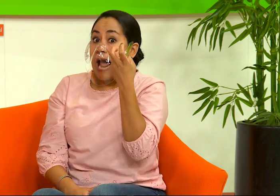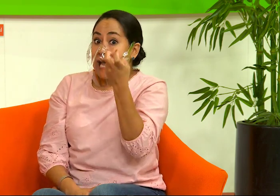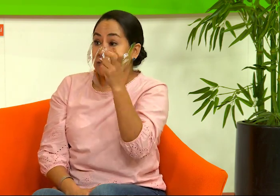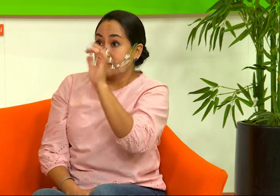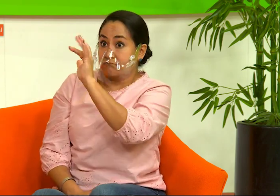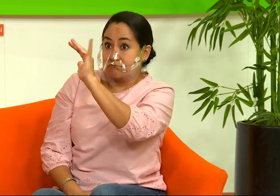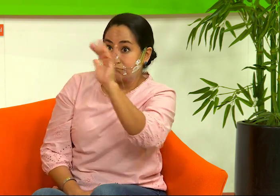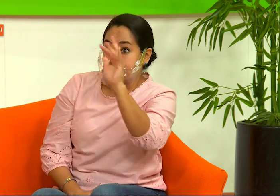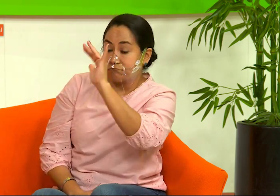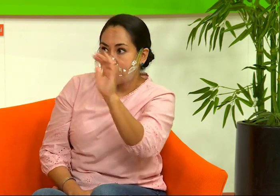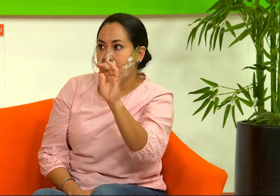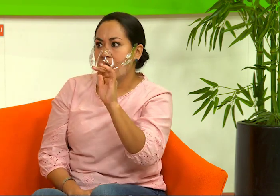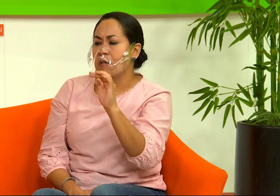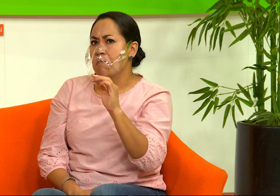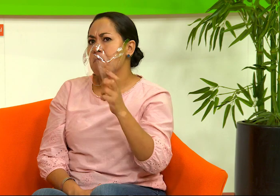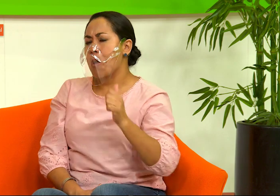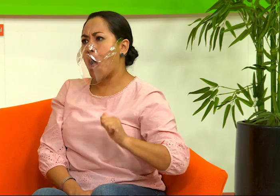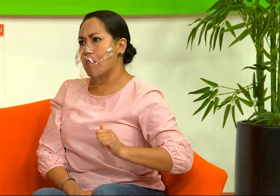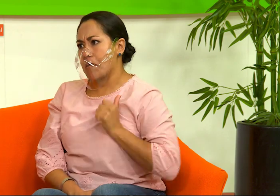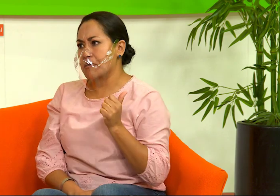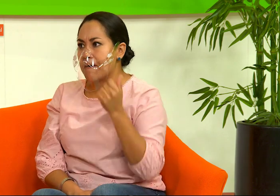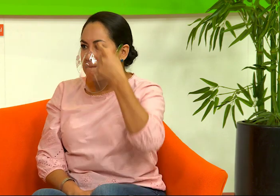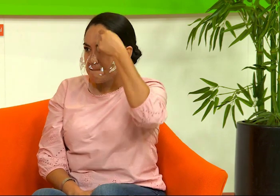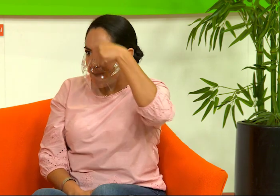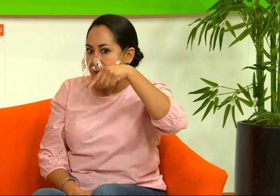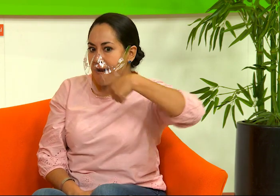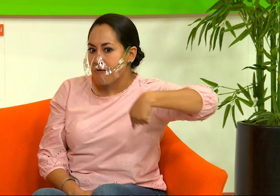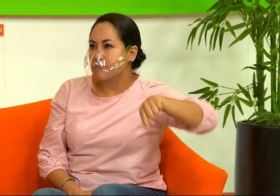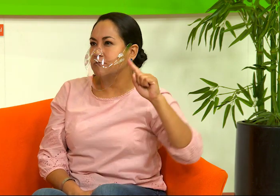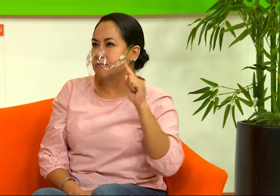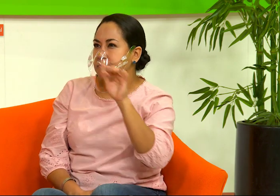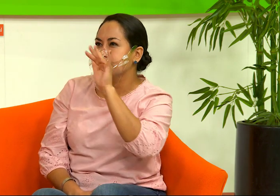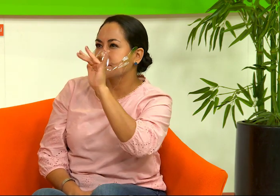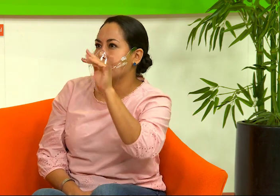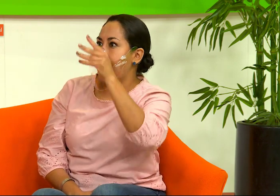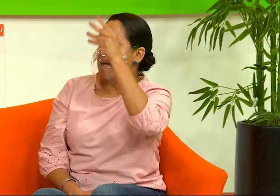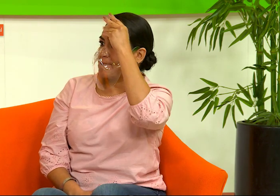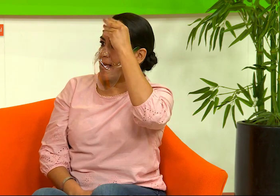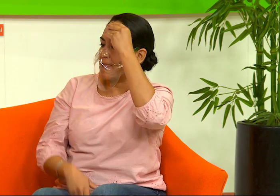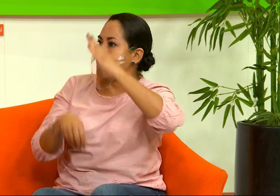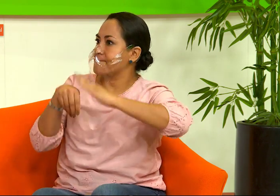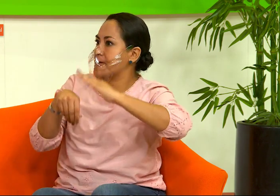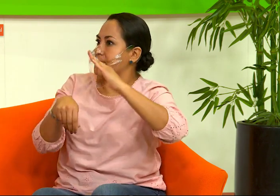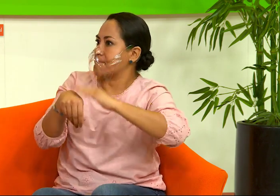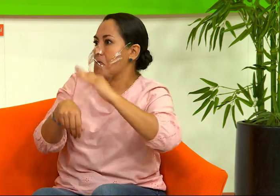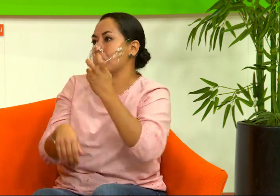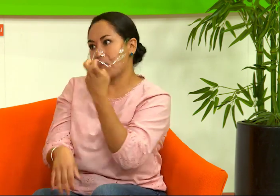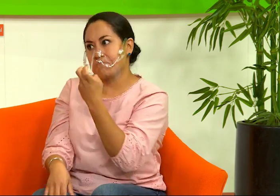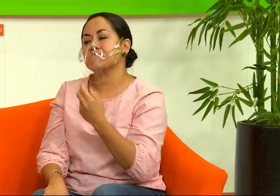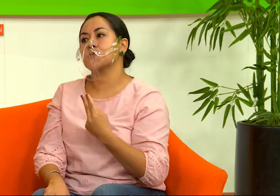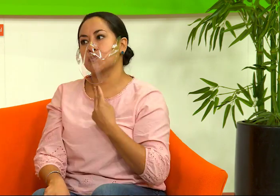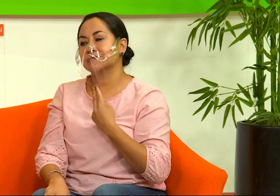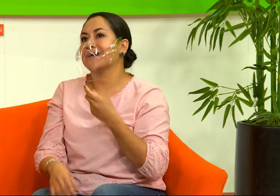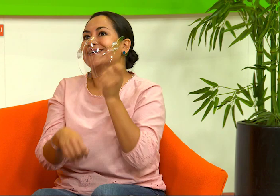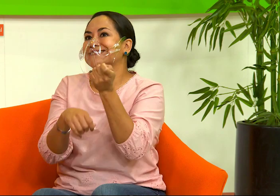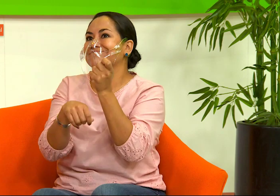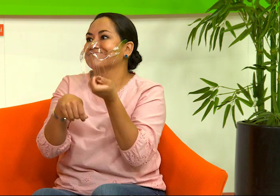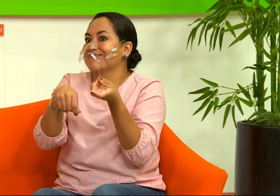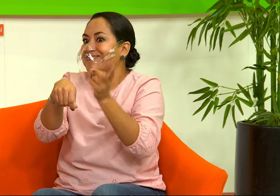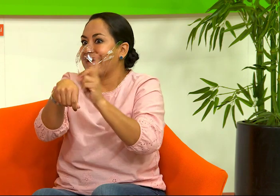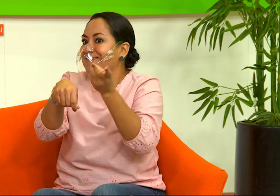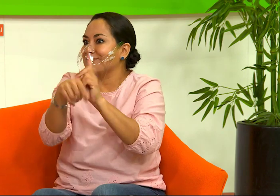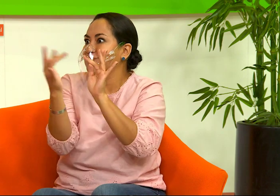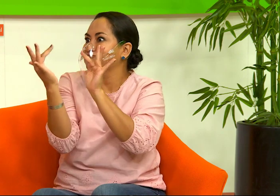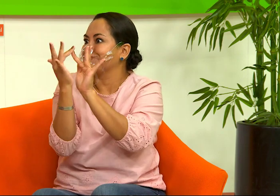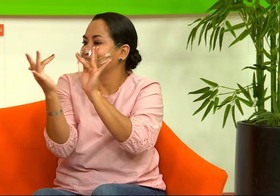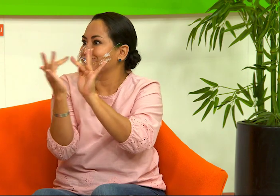español de estos subtítulos. En cambio, el intérprete pues lo entienden fácilmente. Es importante para aprovecharlo, para que cada vez